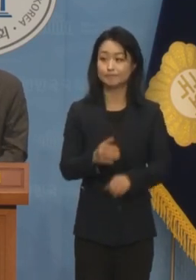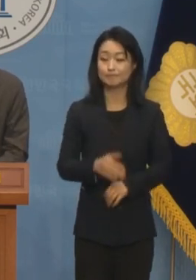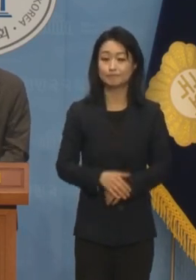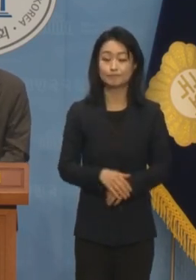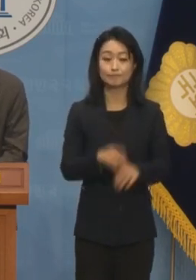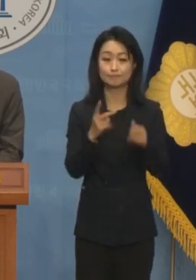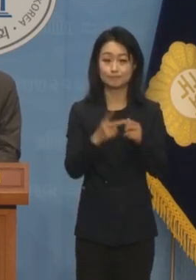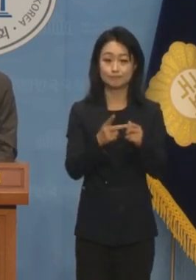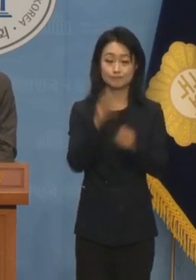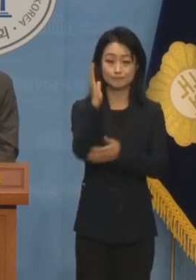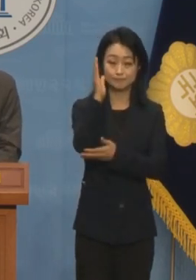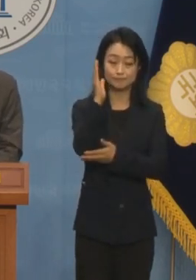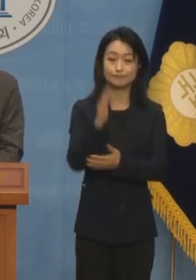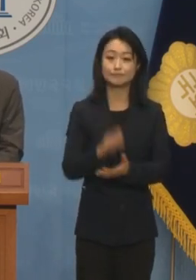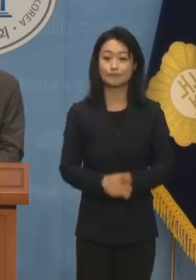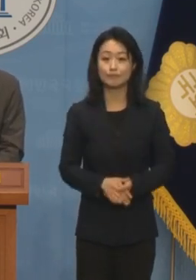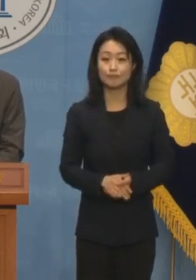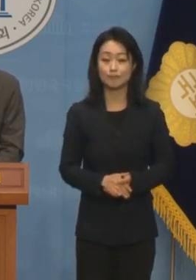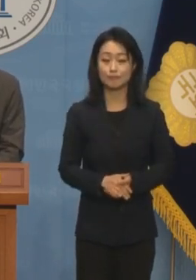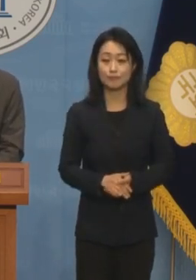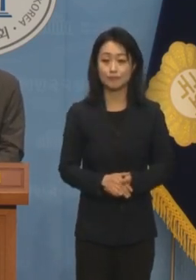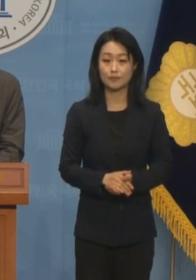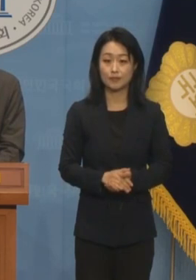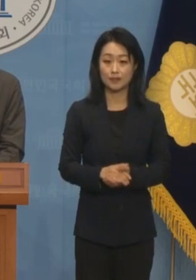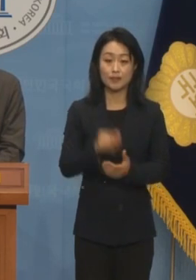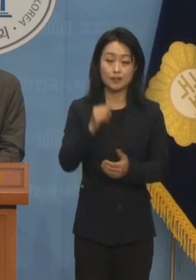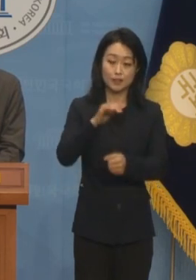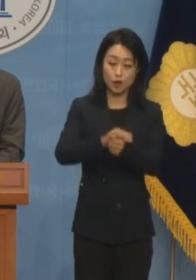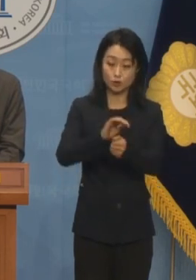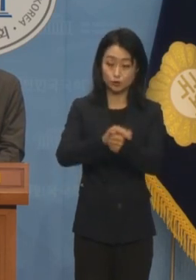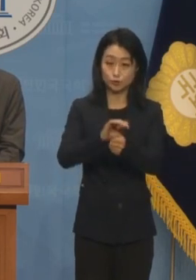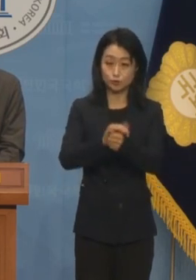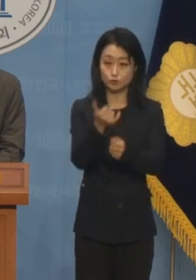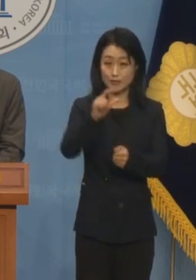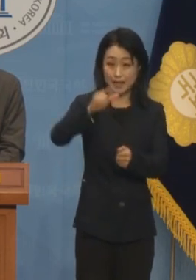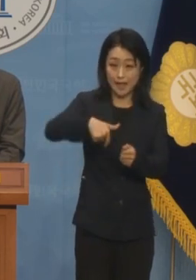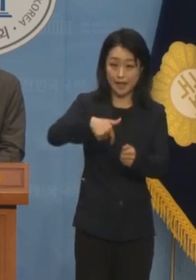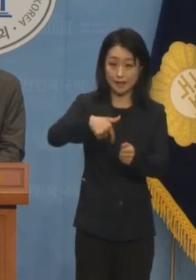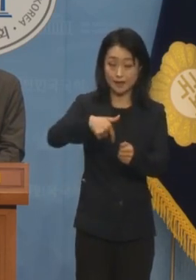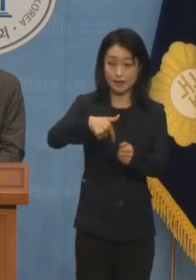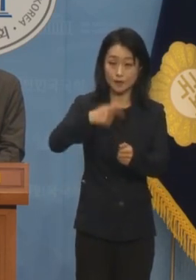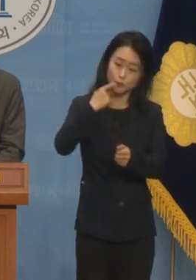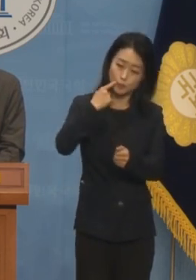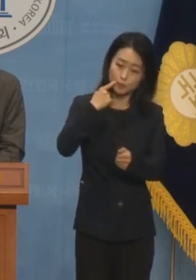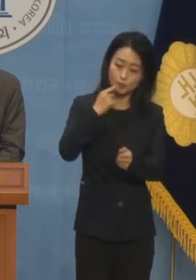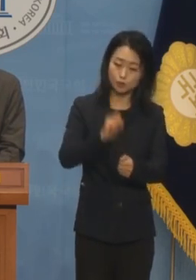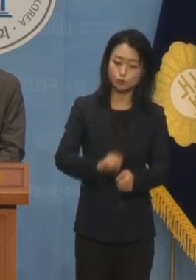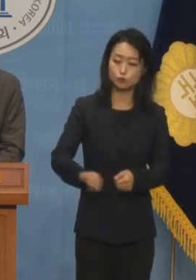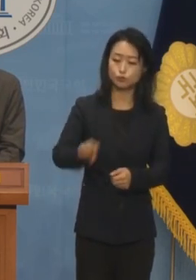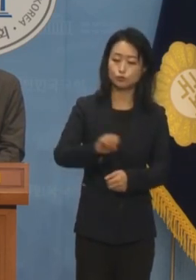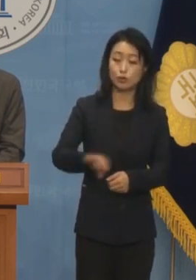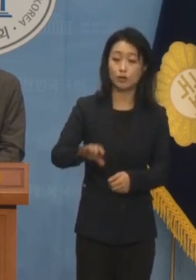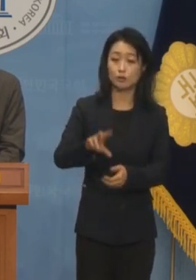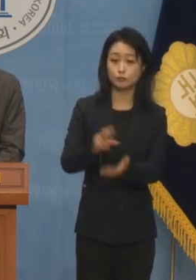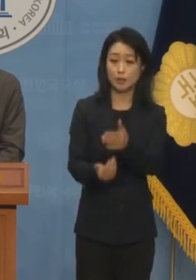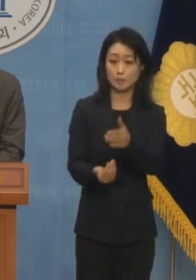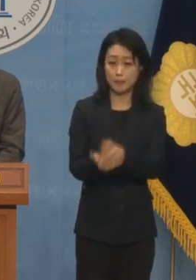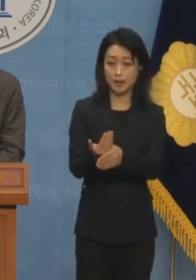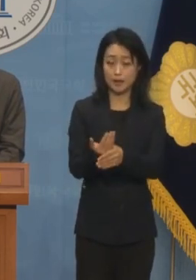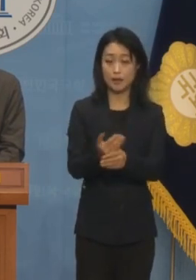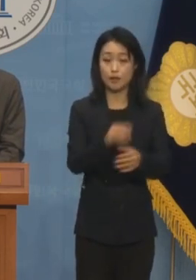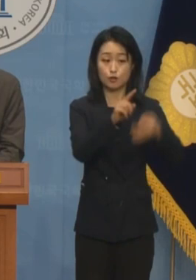두 번째 브리핑입니다. 월성 핵오염수 또 누설, 윤석열 정부 원전이 민생